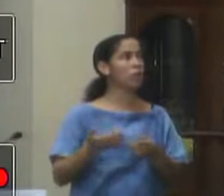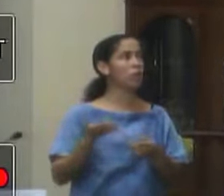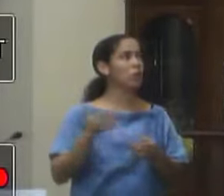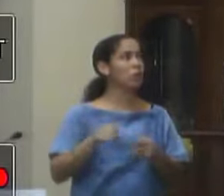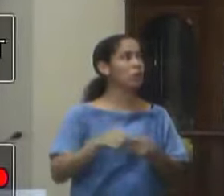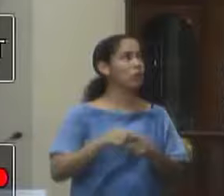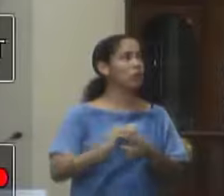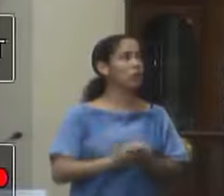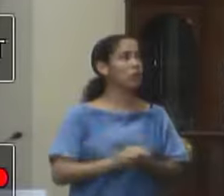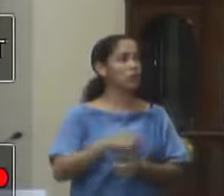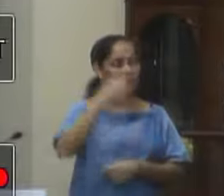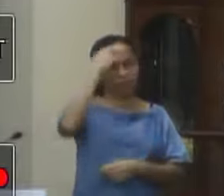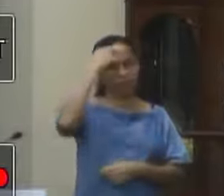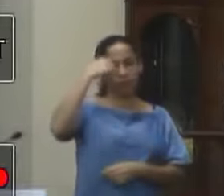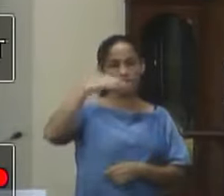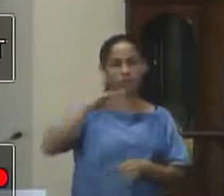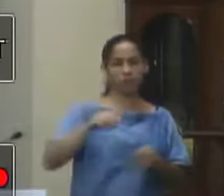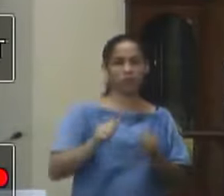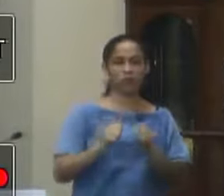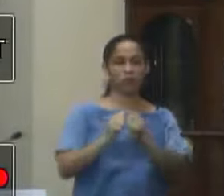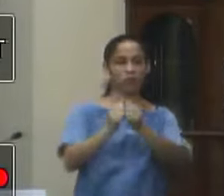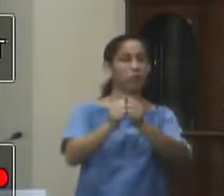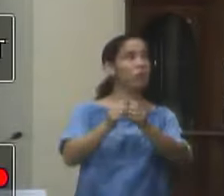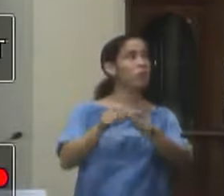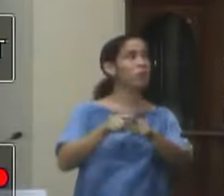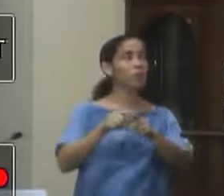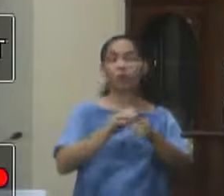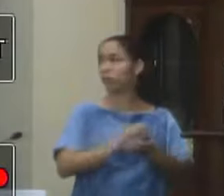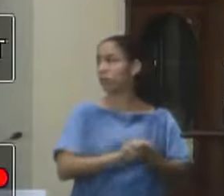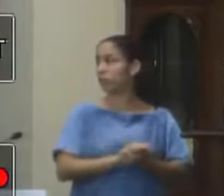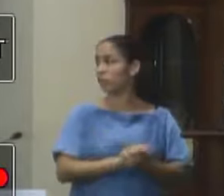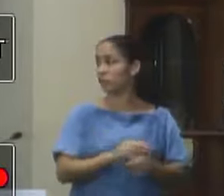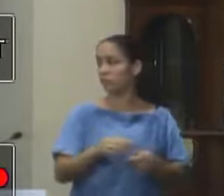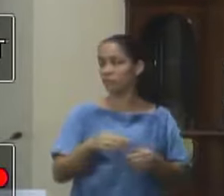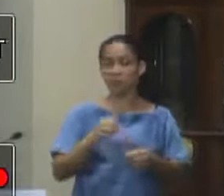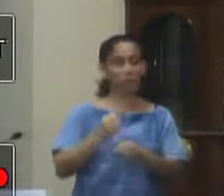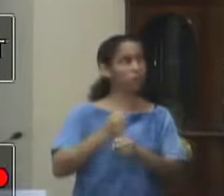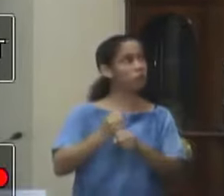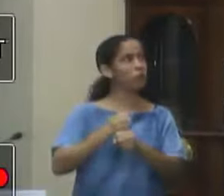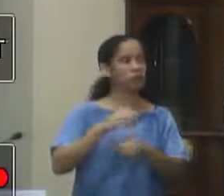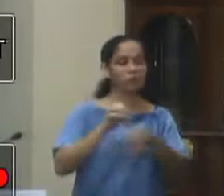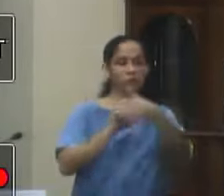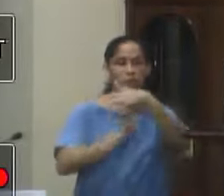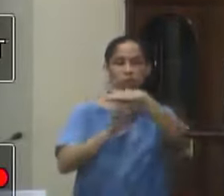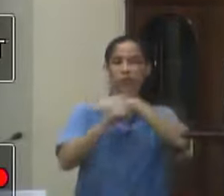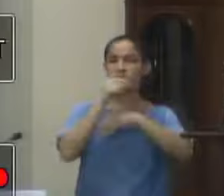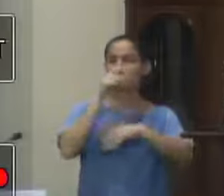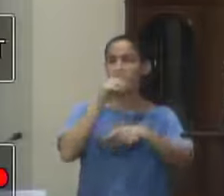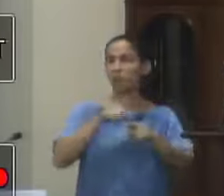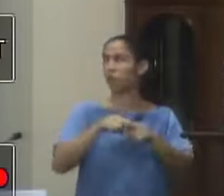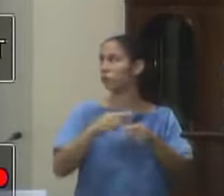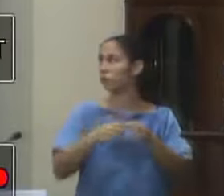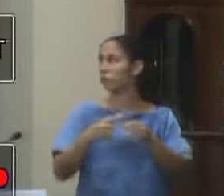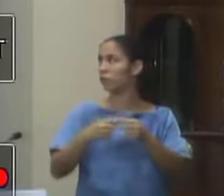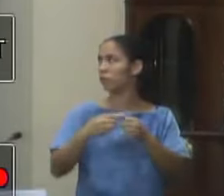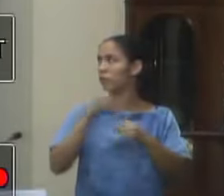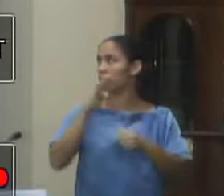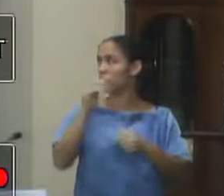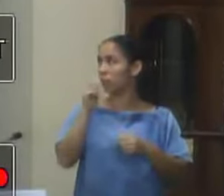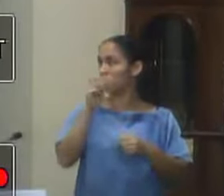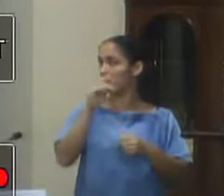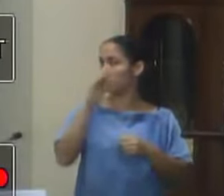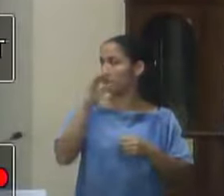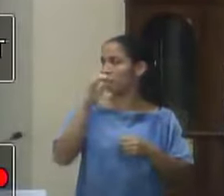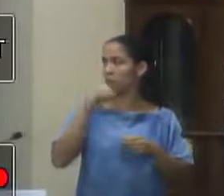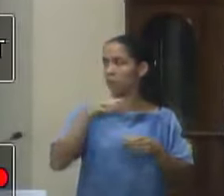destacar que essa semana fui acompanhar pessoalmente as obras da CEDAI em Valença, no bairro Barroso, no São